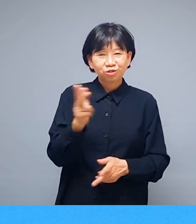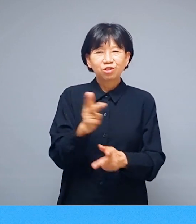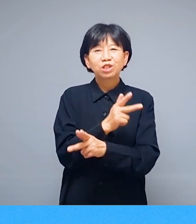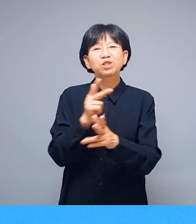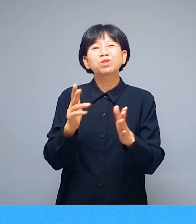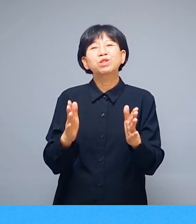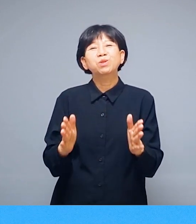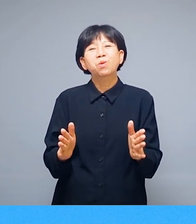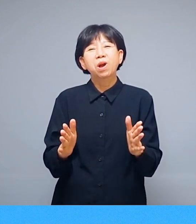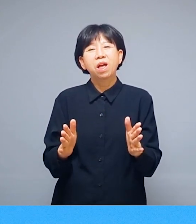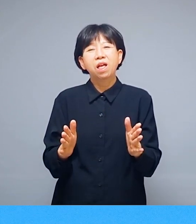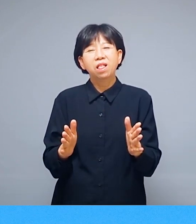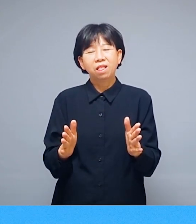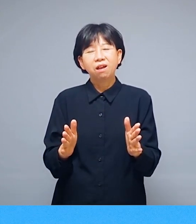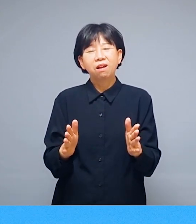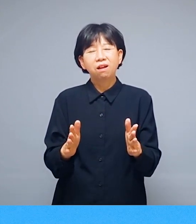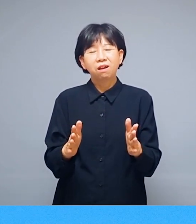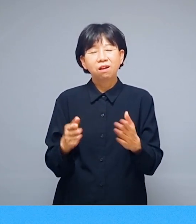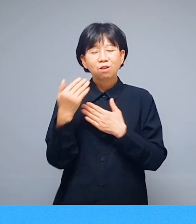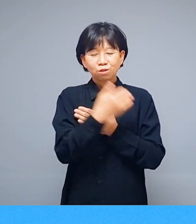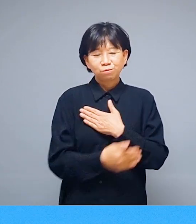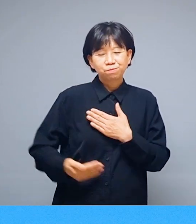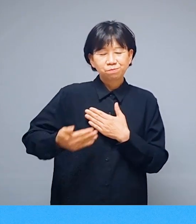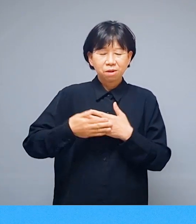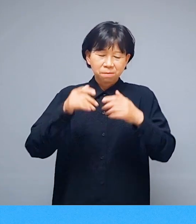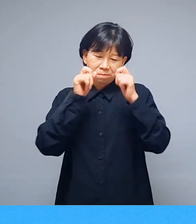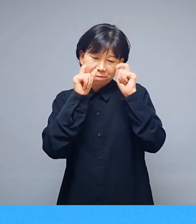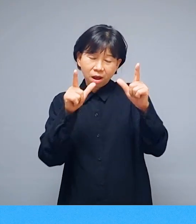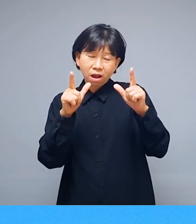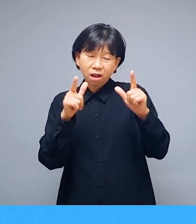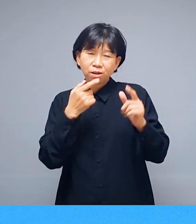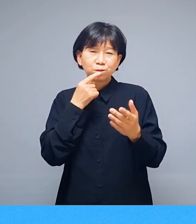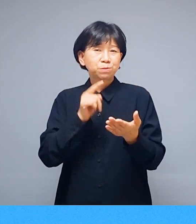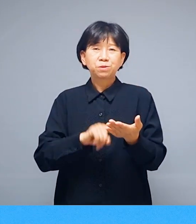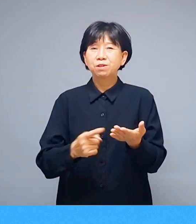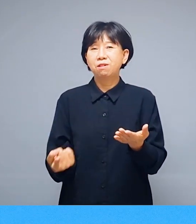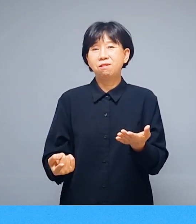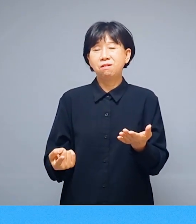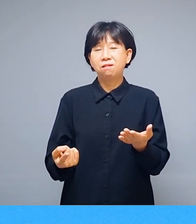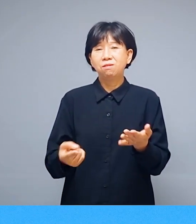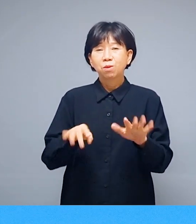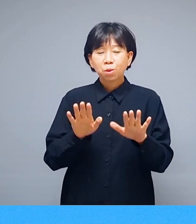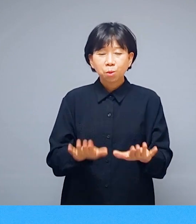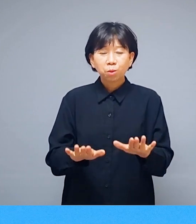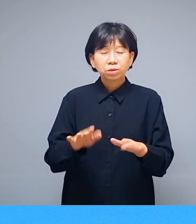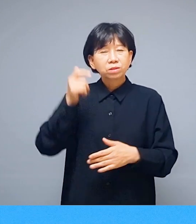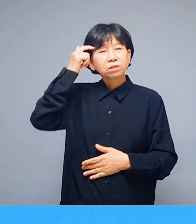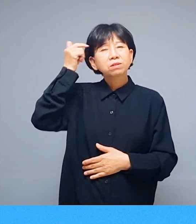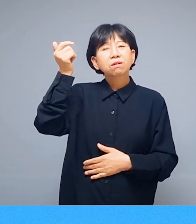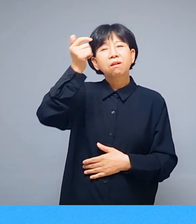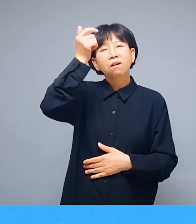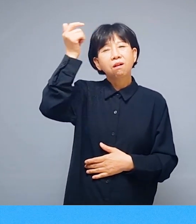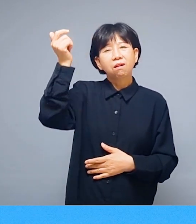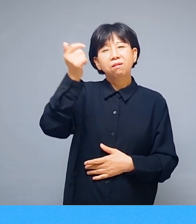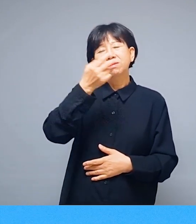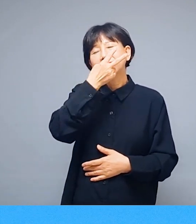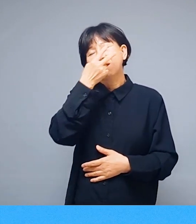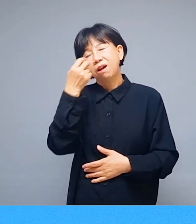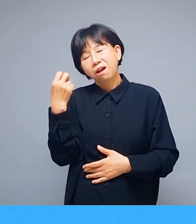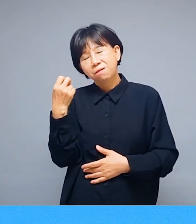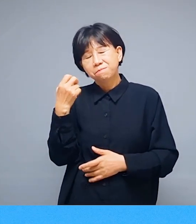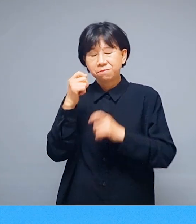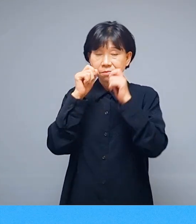네, 새벽에 육신의 잠을 깨는 것도 쉽지 않은데 오늘 말씀은 영혼의 잠에서 깨어나는 거거든요. 이게 더